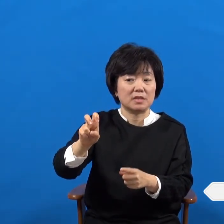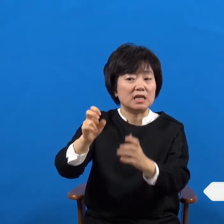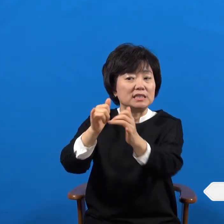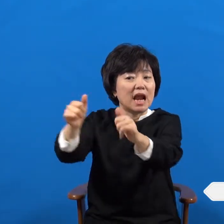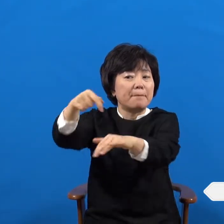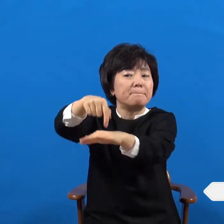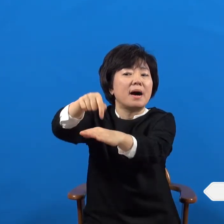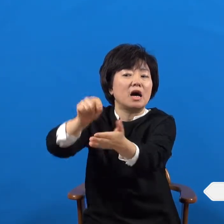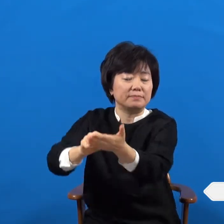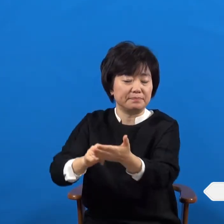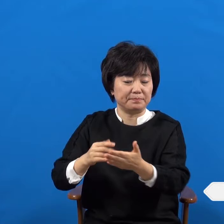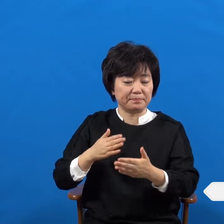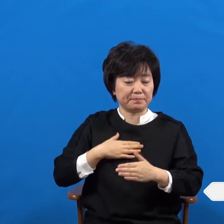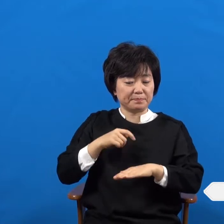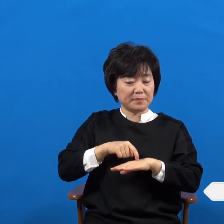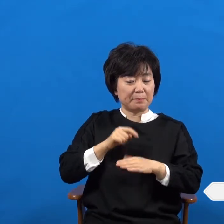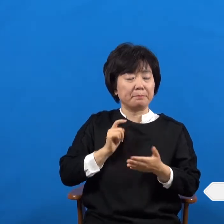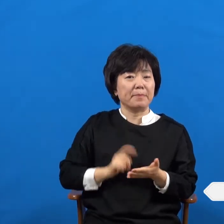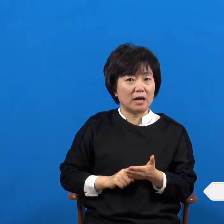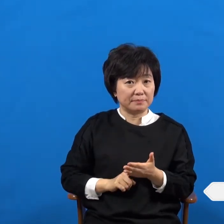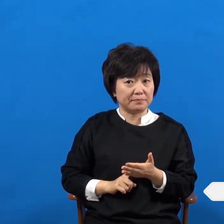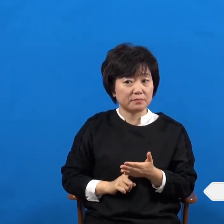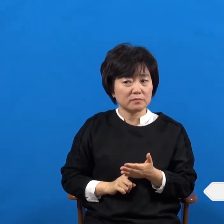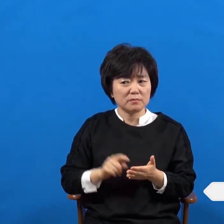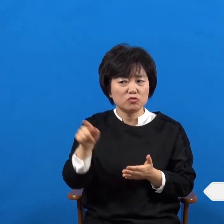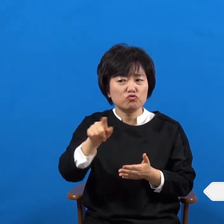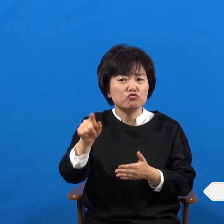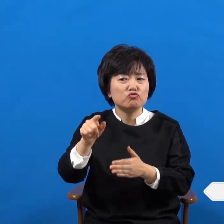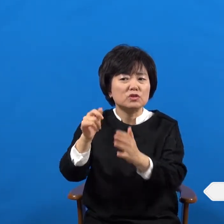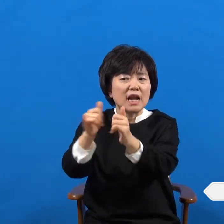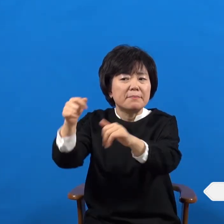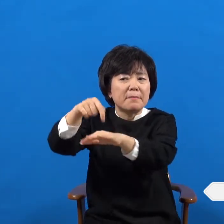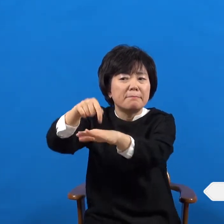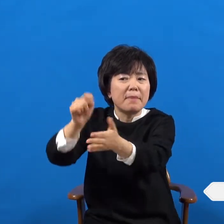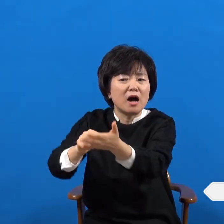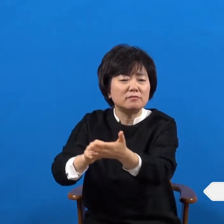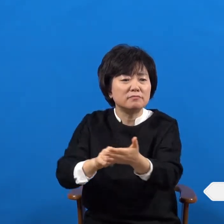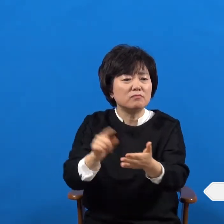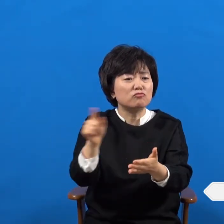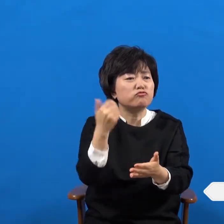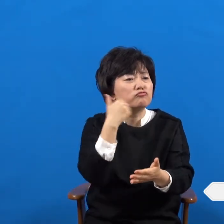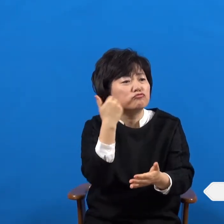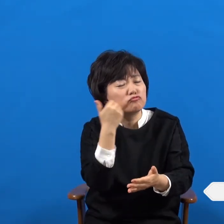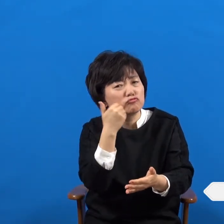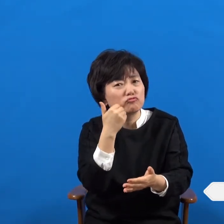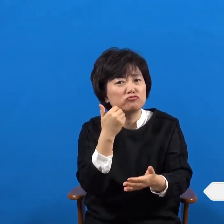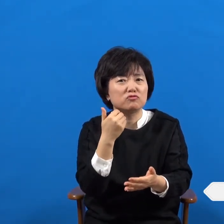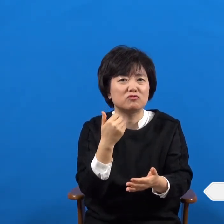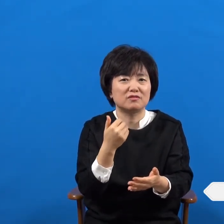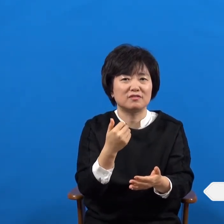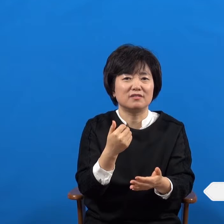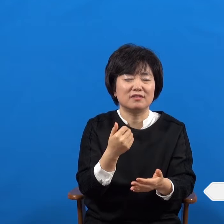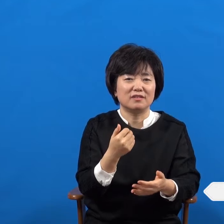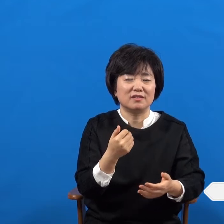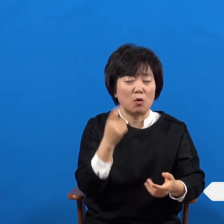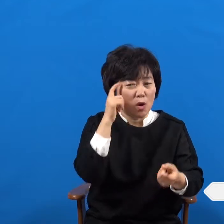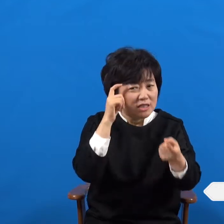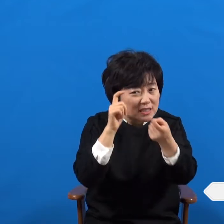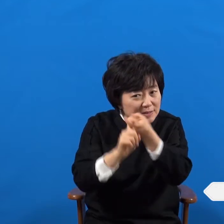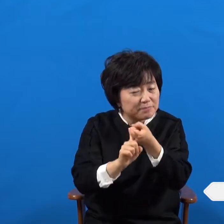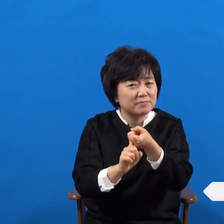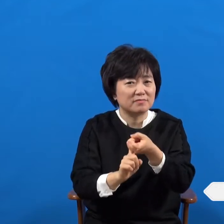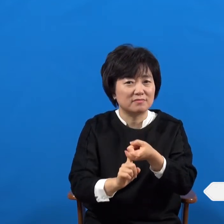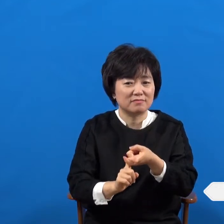사람도 민심이 어디 있고 민심이 누구에게 있고 민심이 어디로 갔고, 제가 가만히